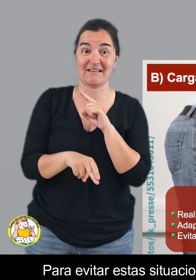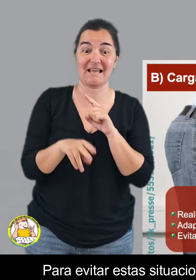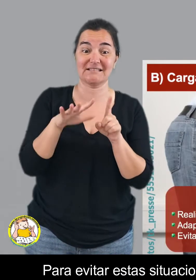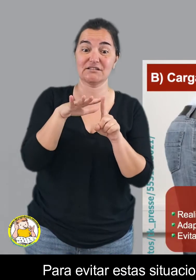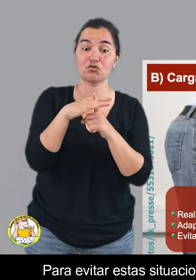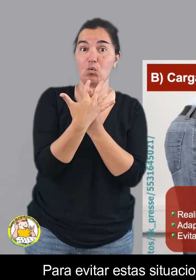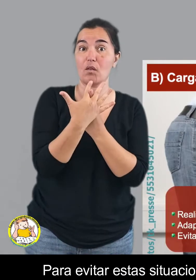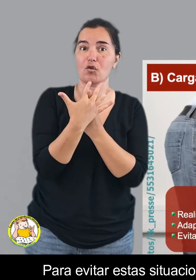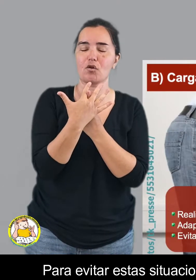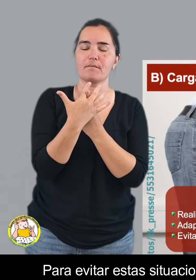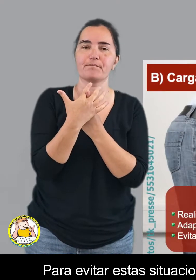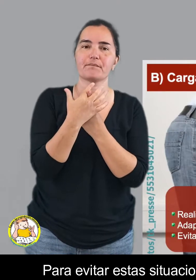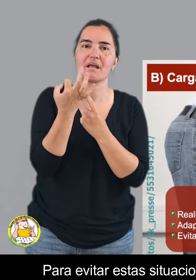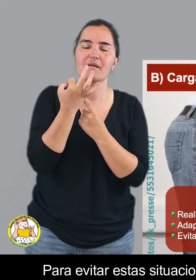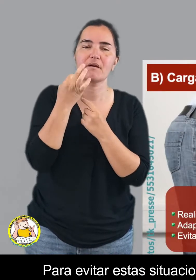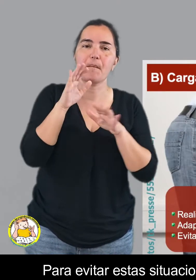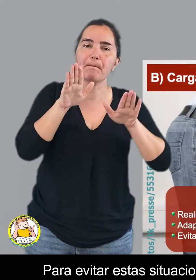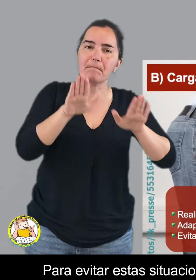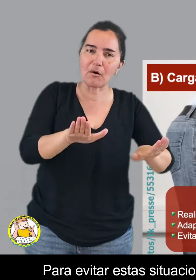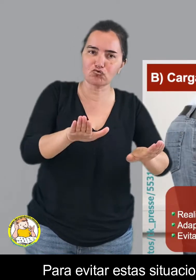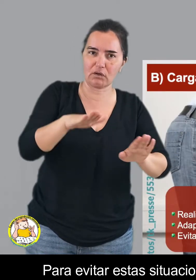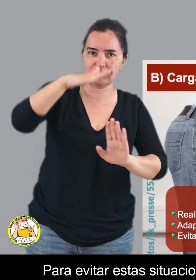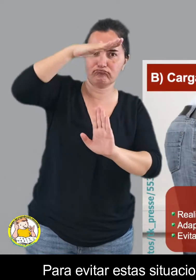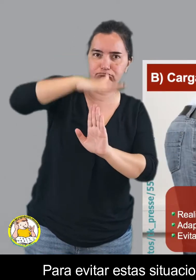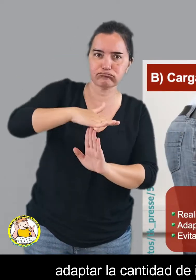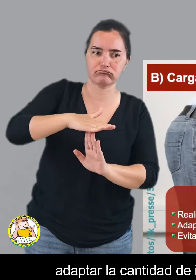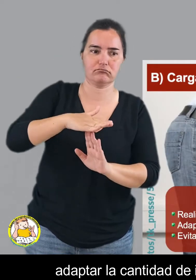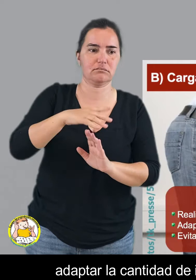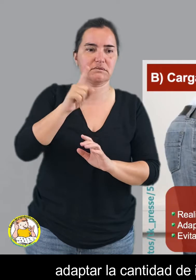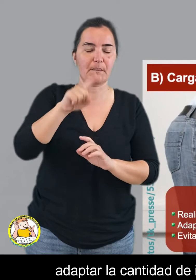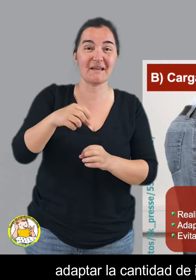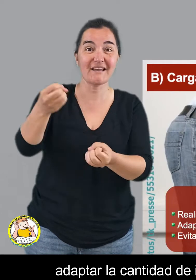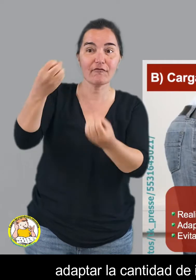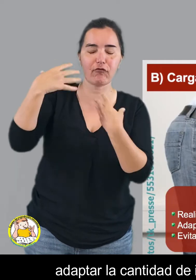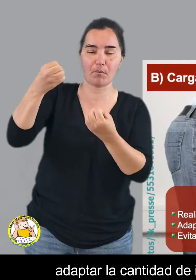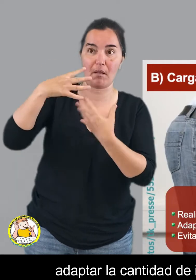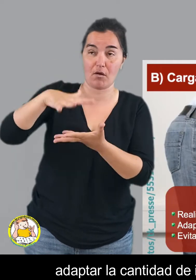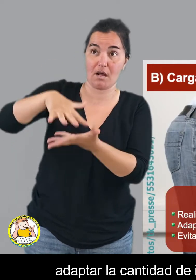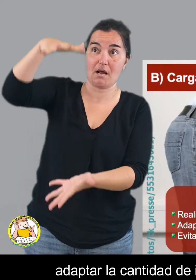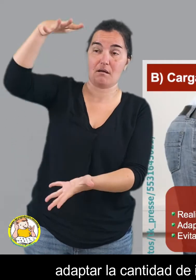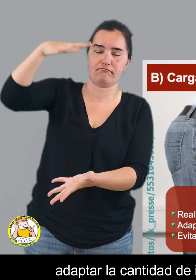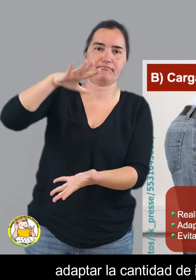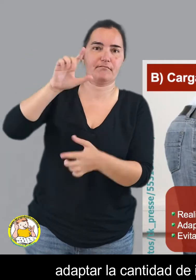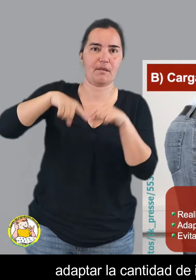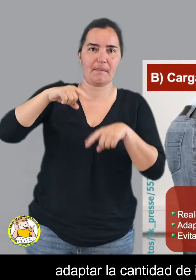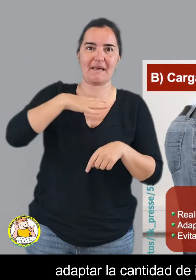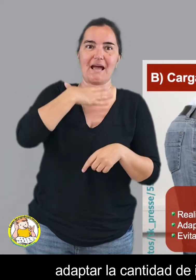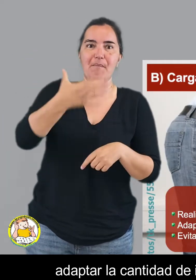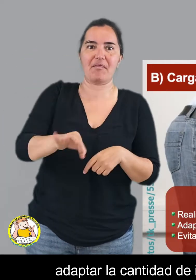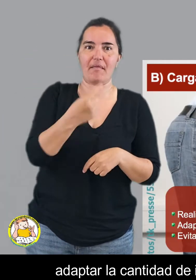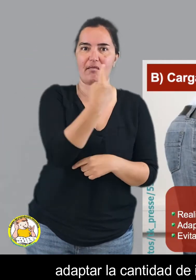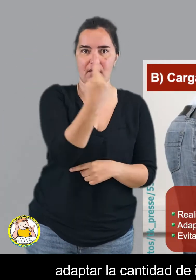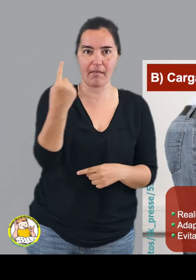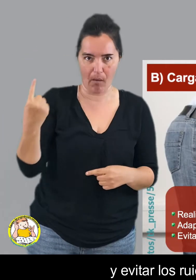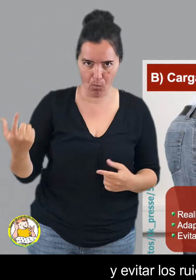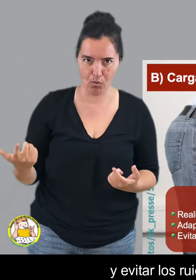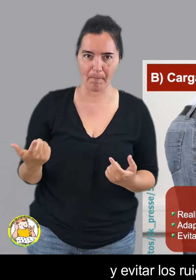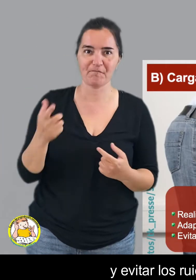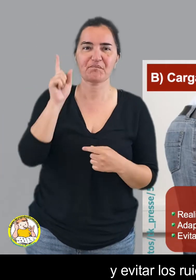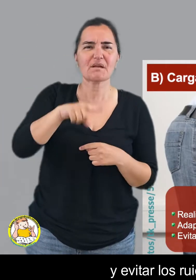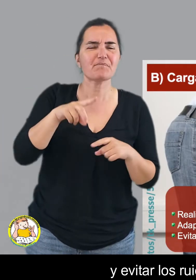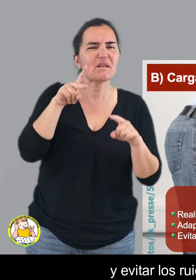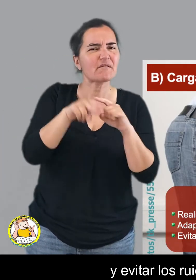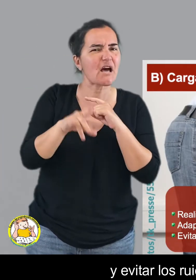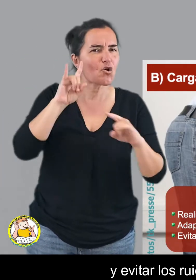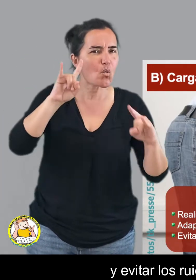Para evitar estas situaciones se deben realizar pausas en el trabajo, adaptar la cantidad de información a la capacidad del trabajador y